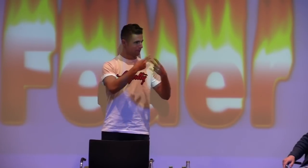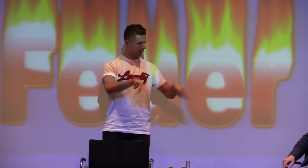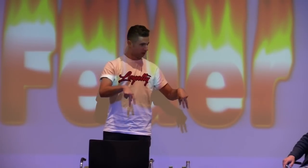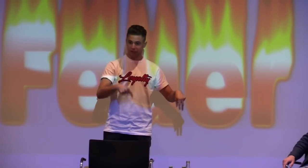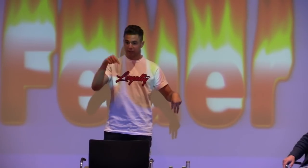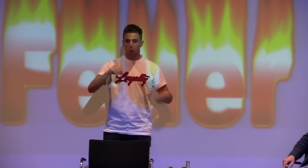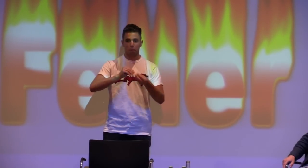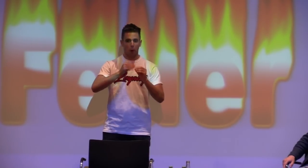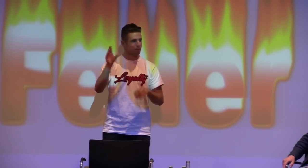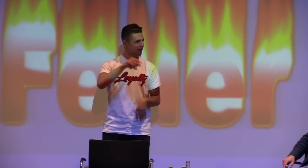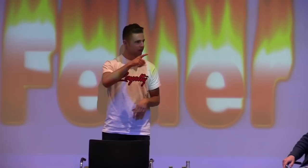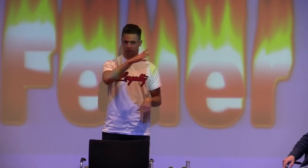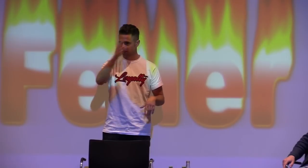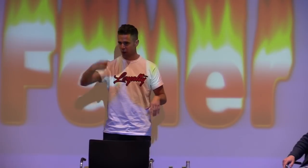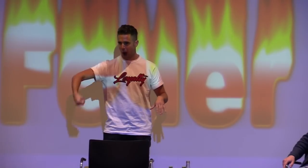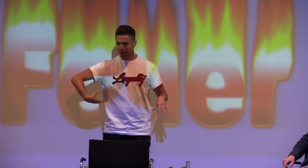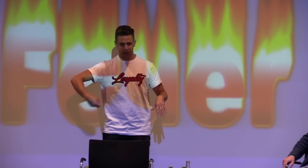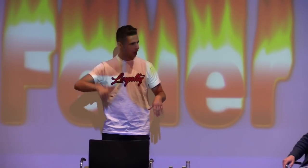dann ist es doch wunderbar.